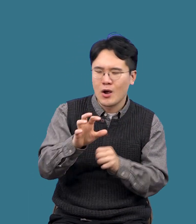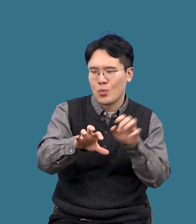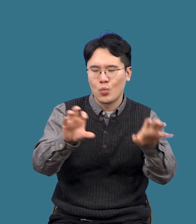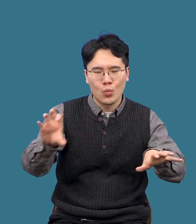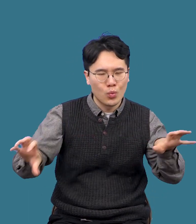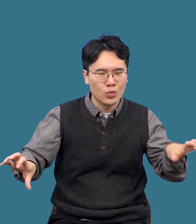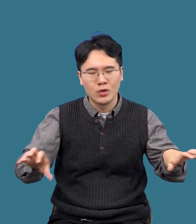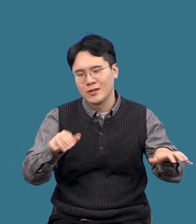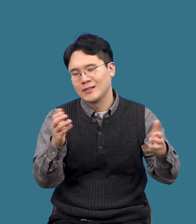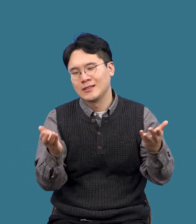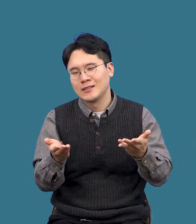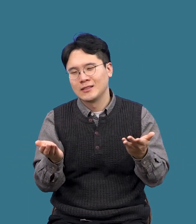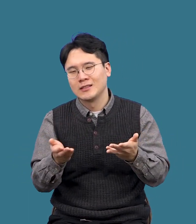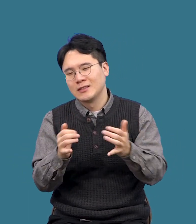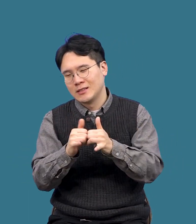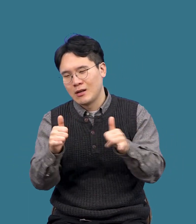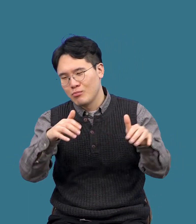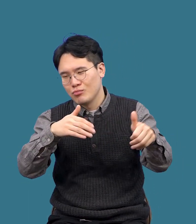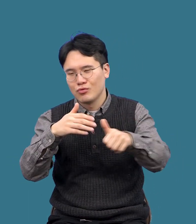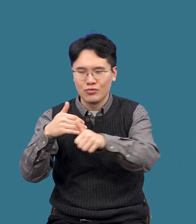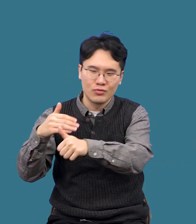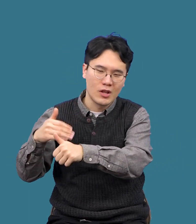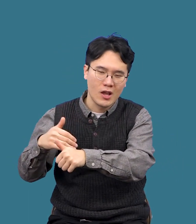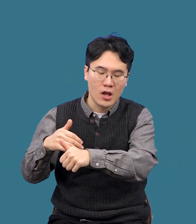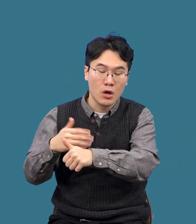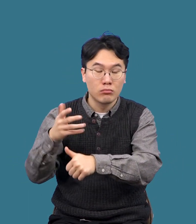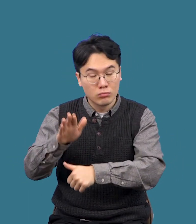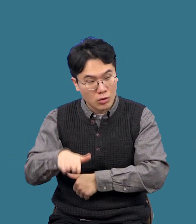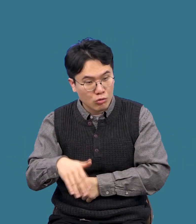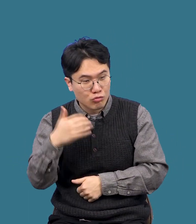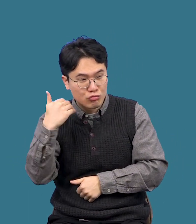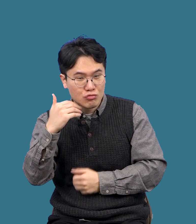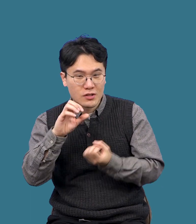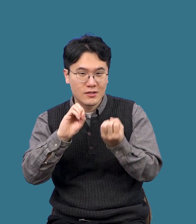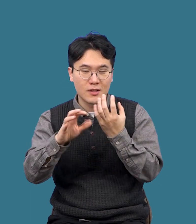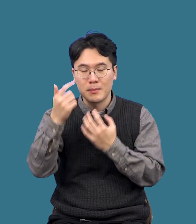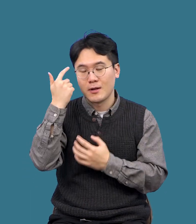이날에 일 가려고 누구가 대답을 할까.